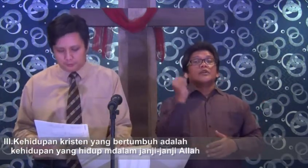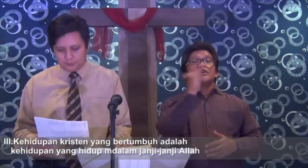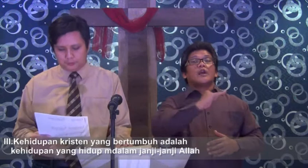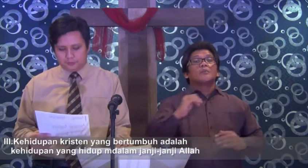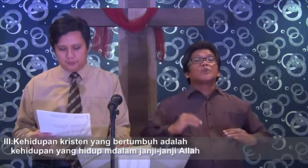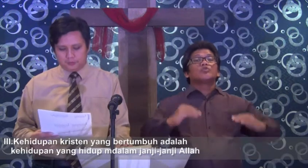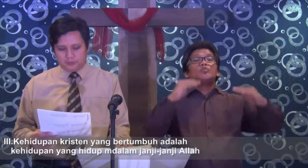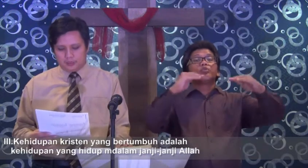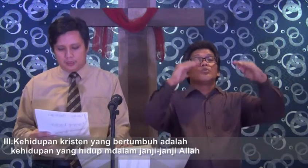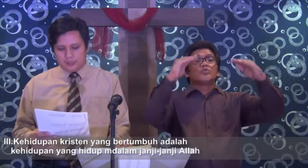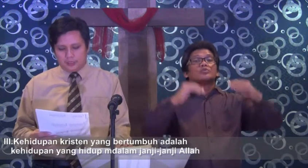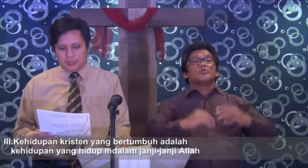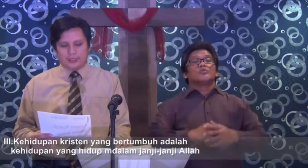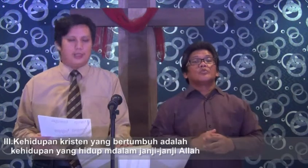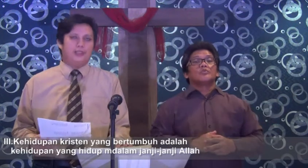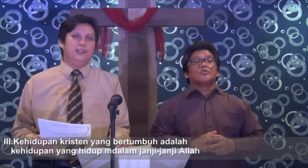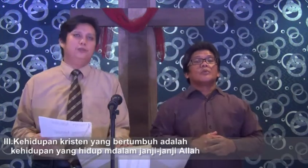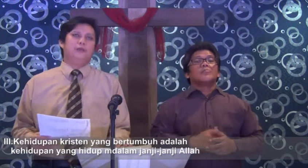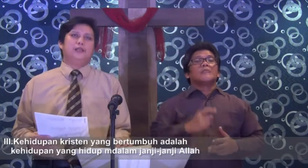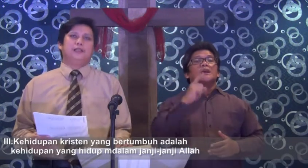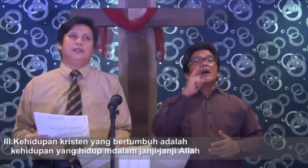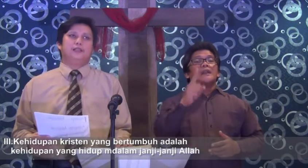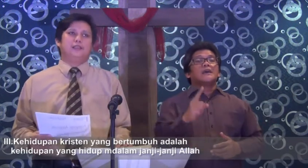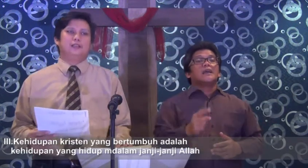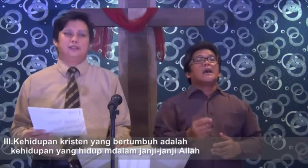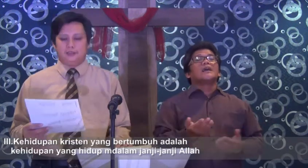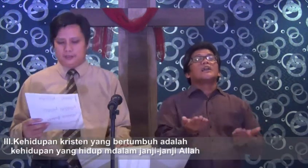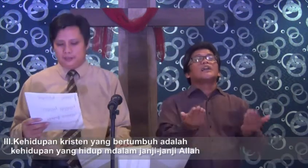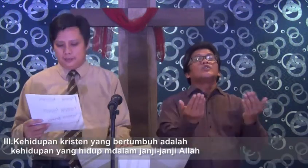bertumbuh adalah kehidupan